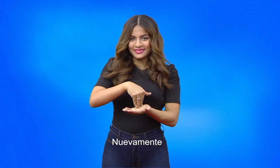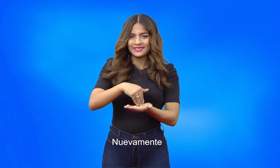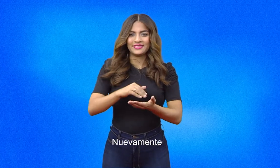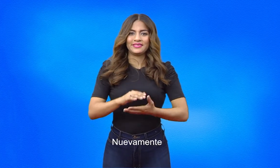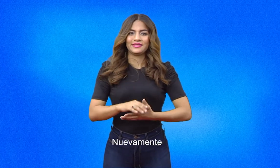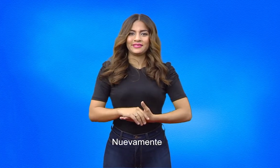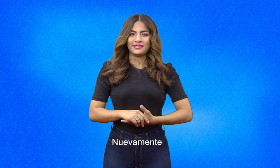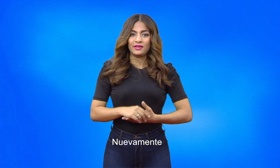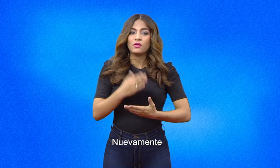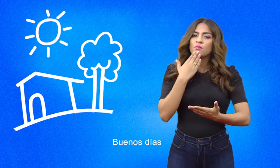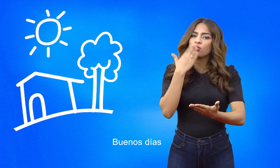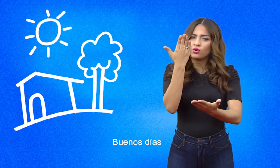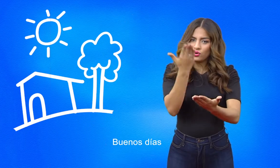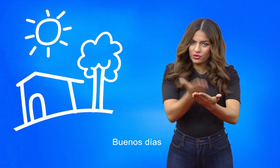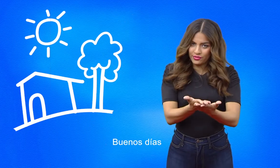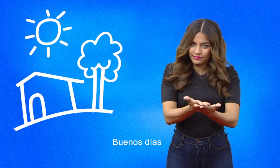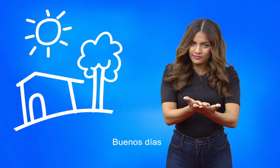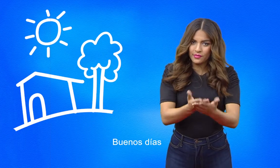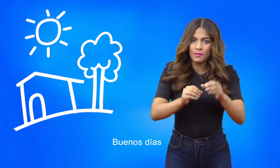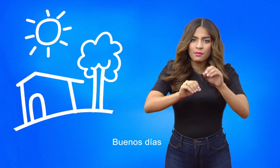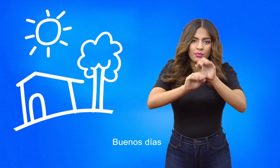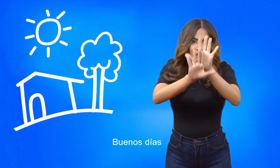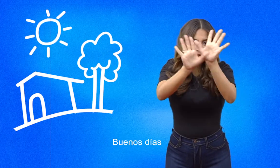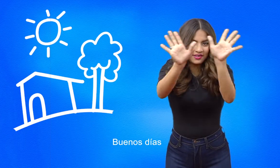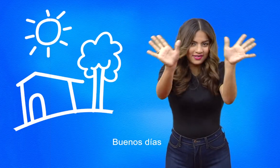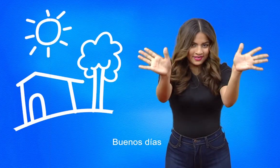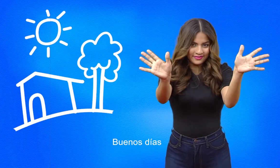Nuevamente. Buenos días.